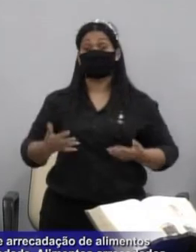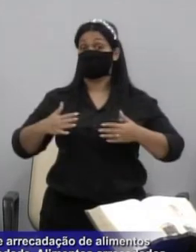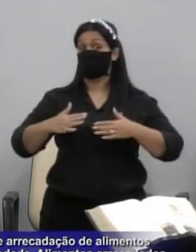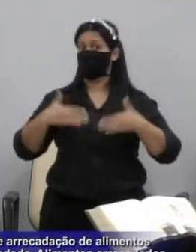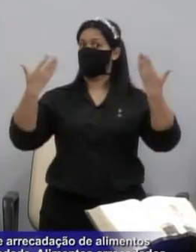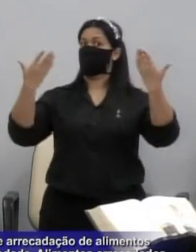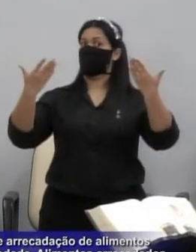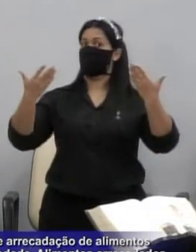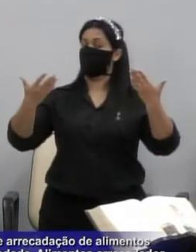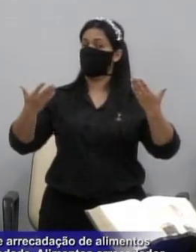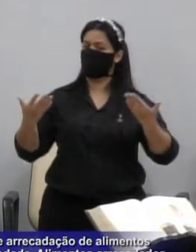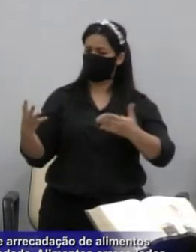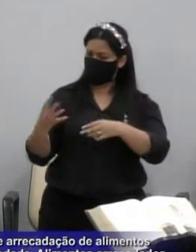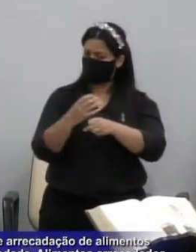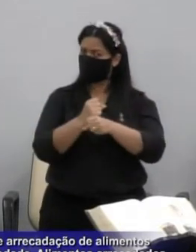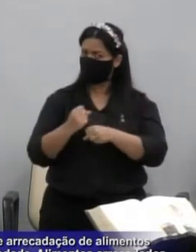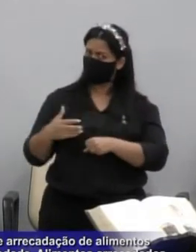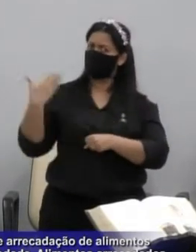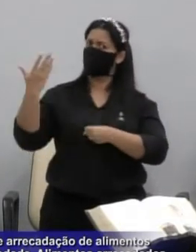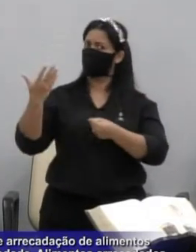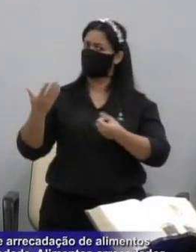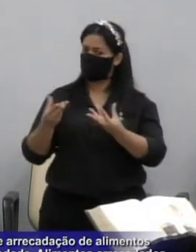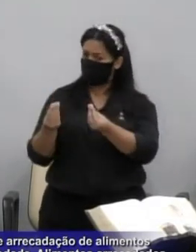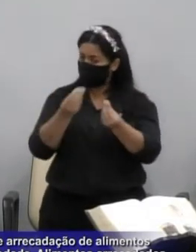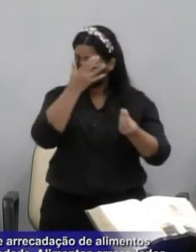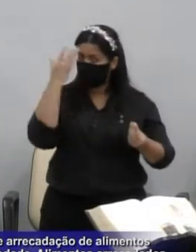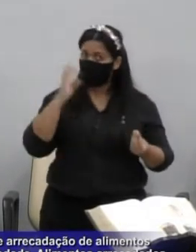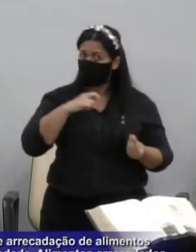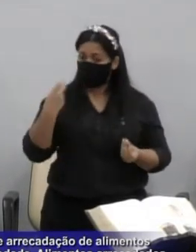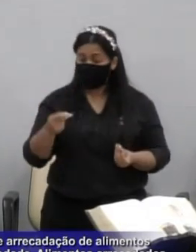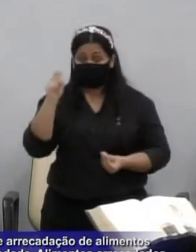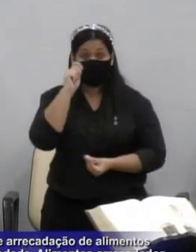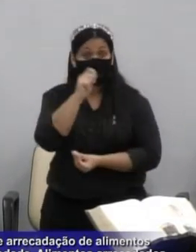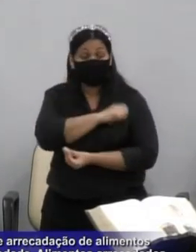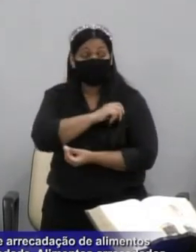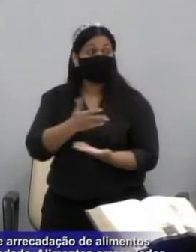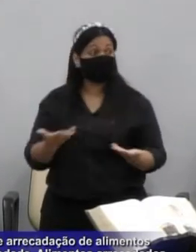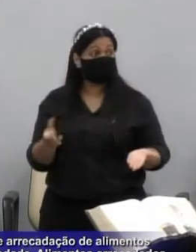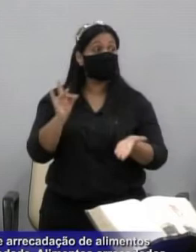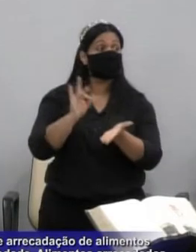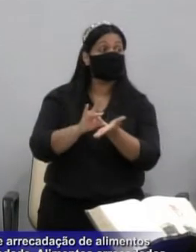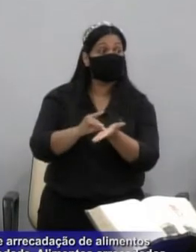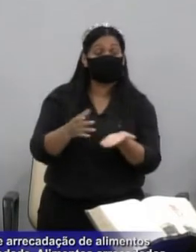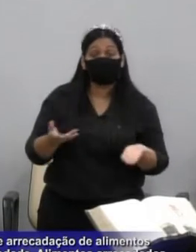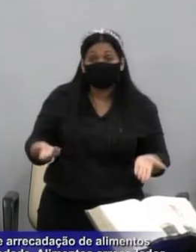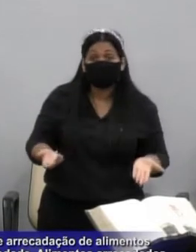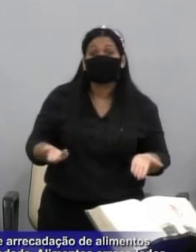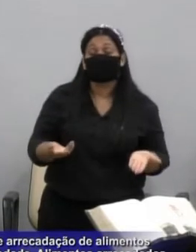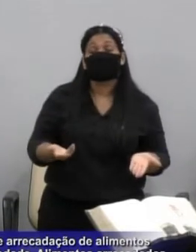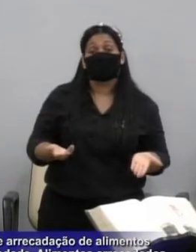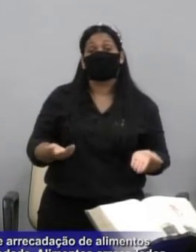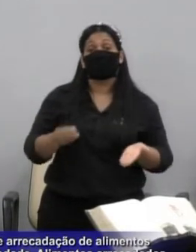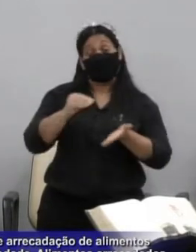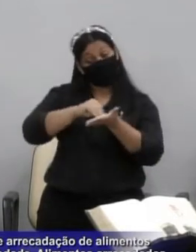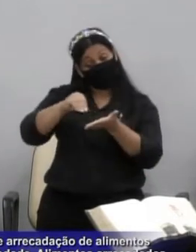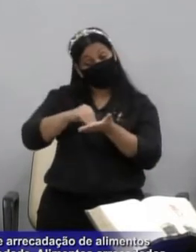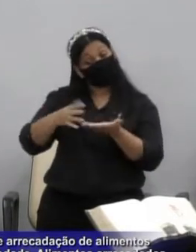assustador. É assustador o número de mortes em Rio Preto. E realmente eu penso que o secretário